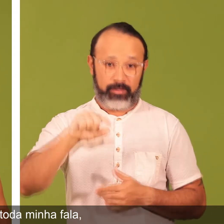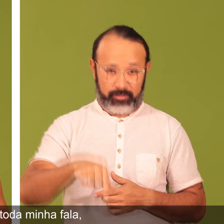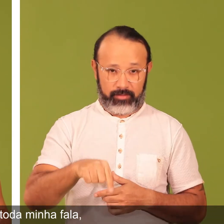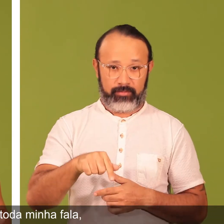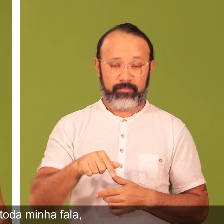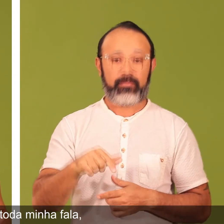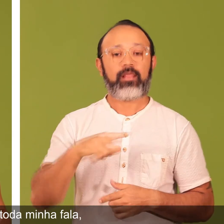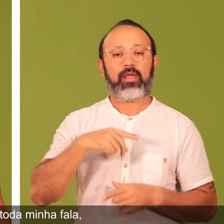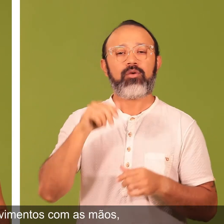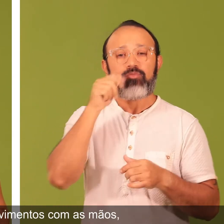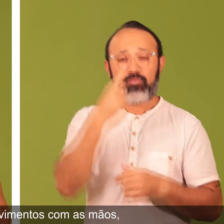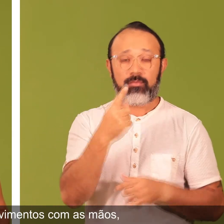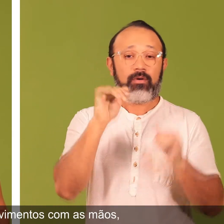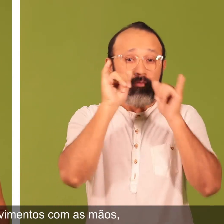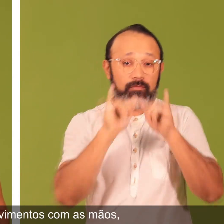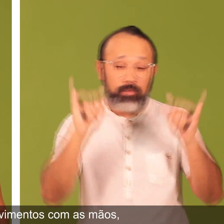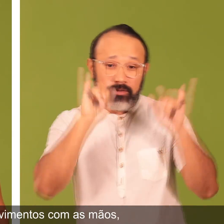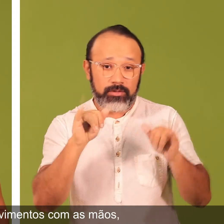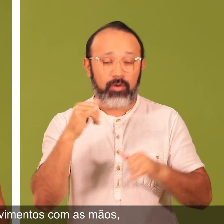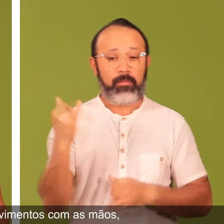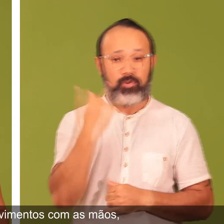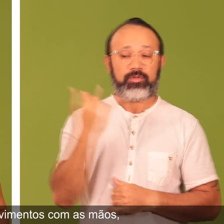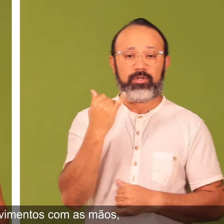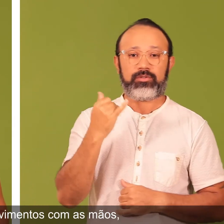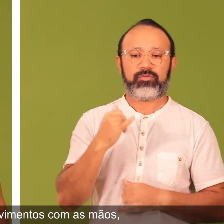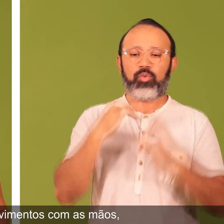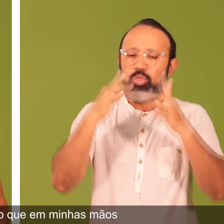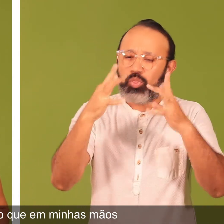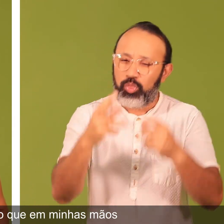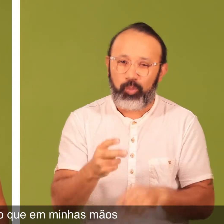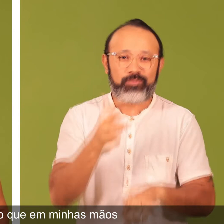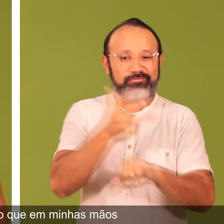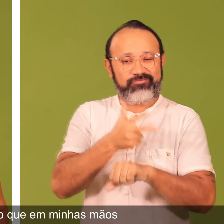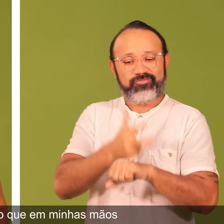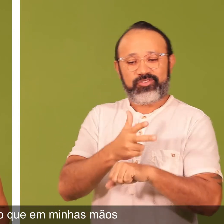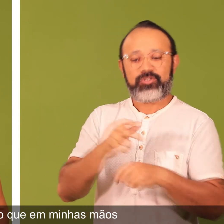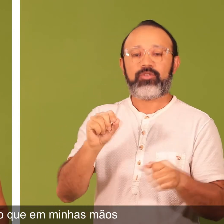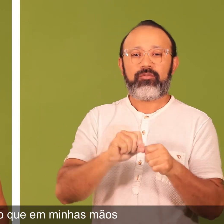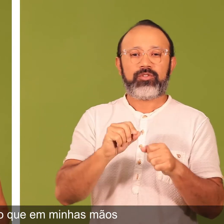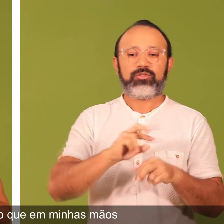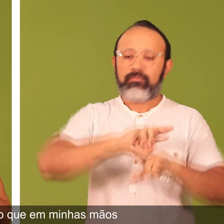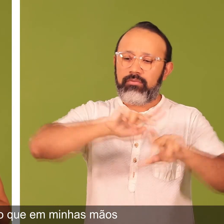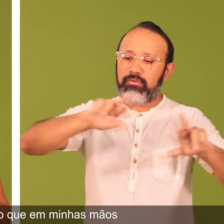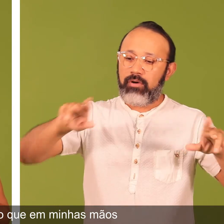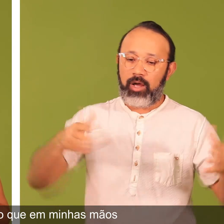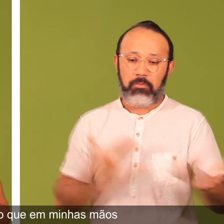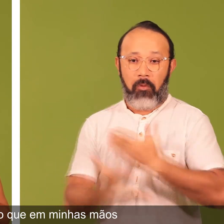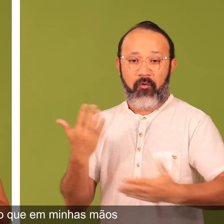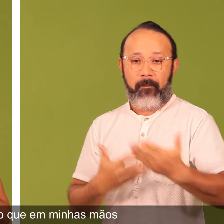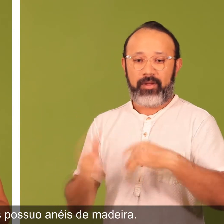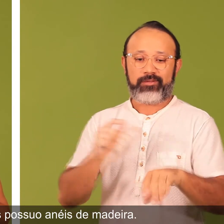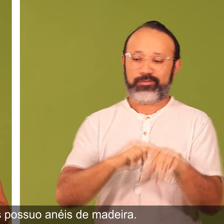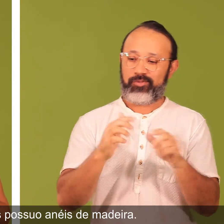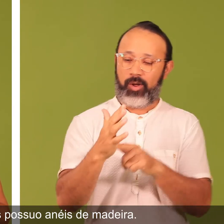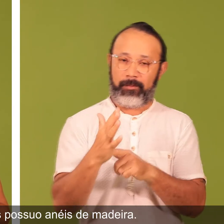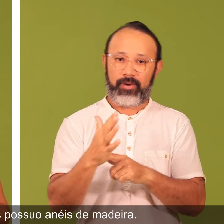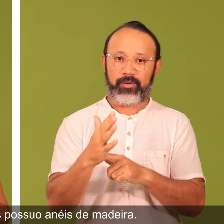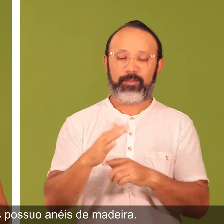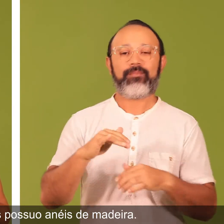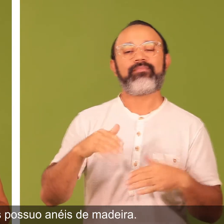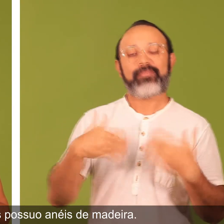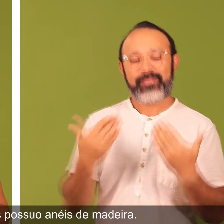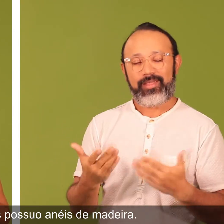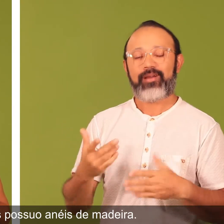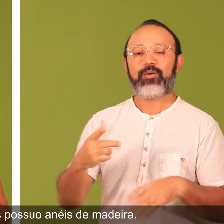durante toda a minha fala eu fiz vários movimentos com as mãos portanto Informo que minhas mãos nos